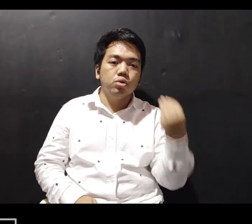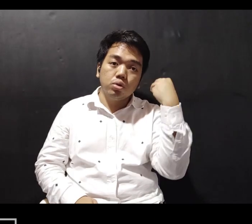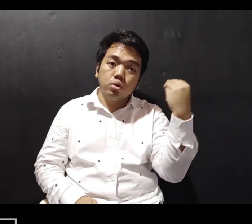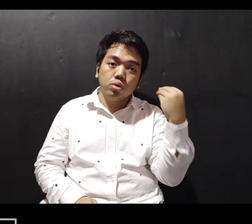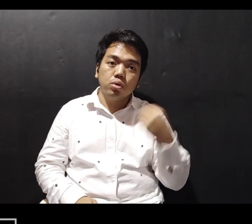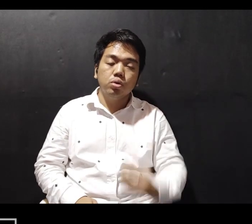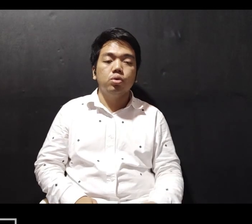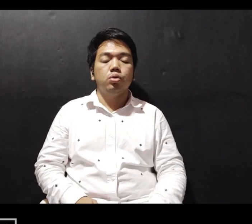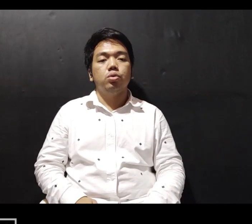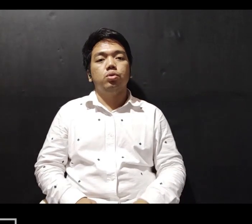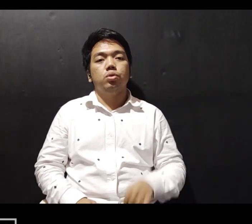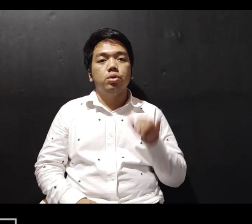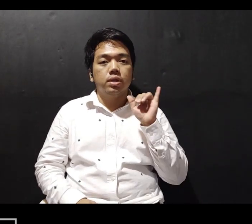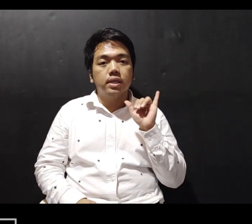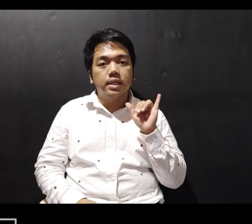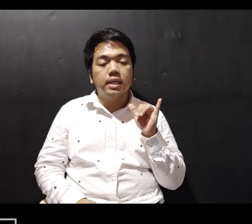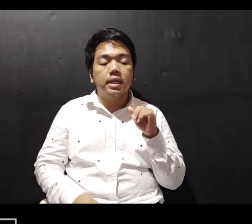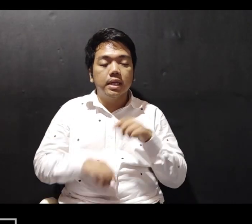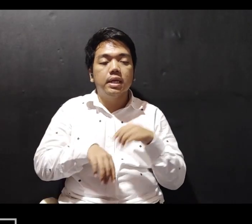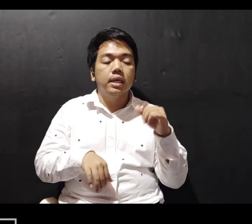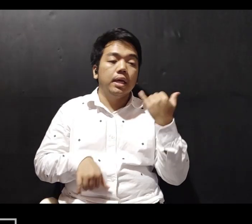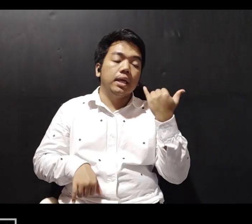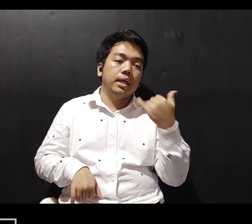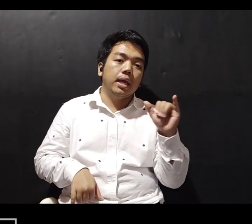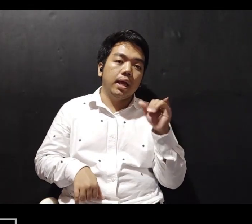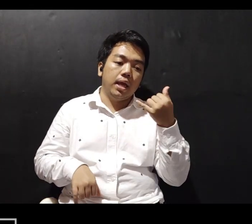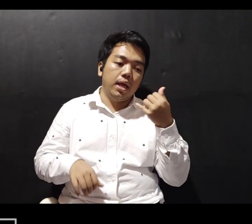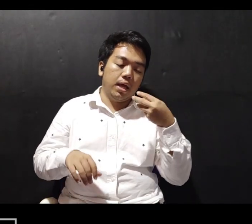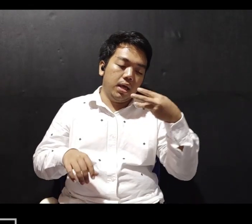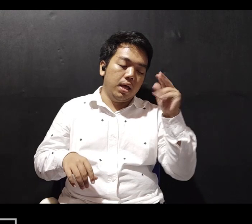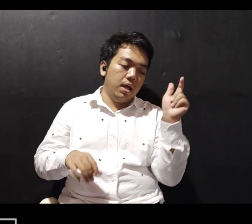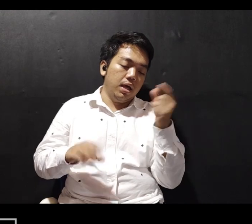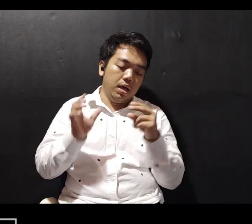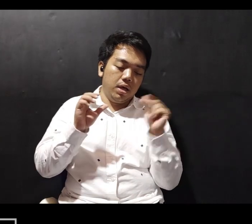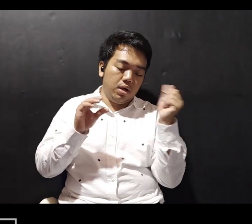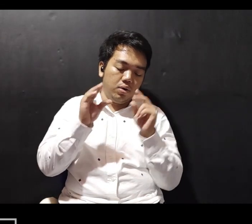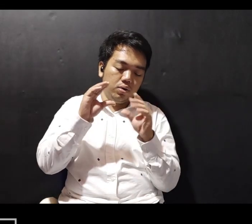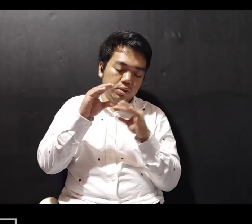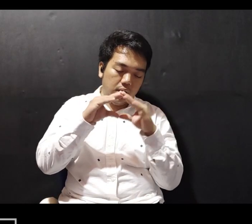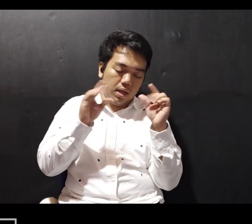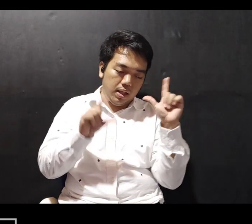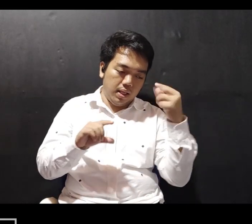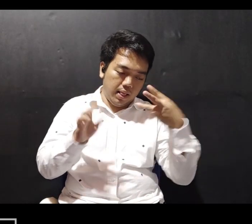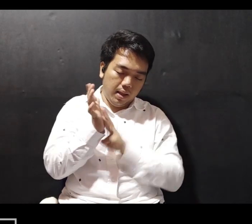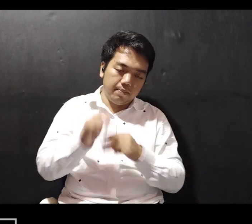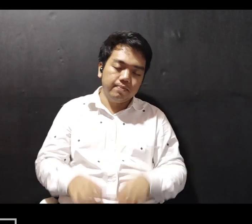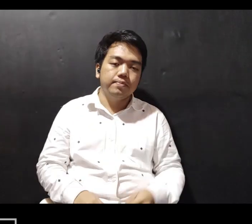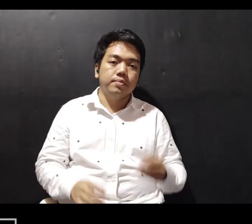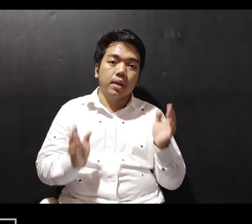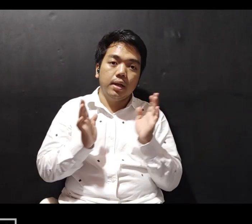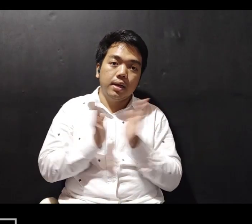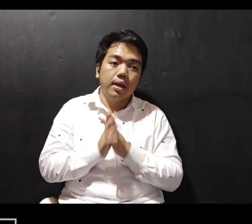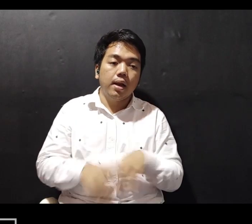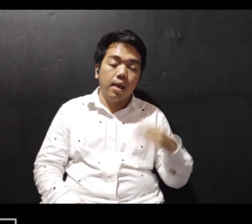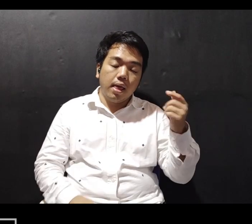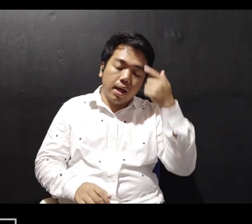memutuskan untuk menantikan Roh Kudus. Dan karena mereka memutuskan untuk menantikan Roh Kudus,